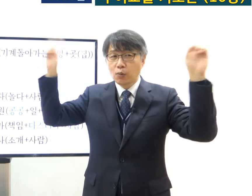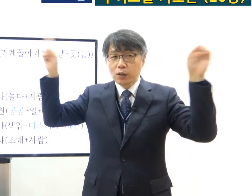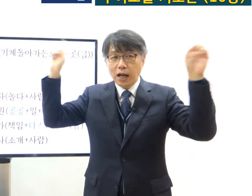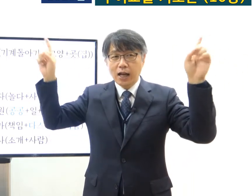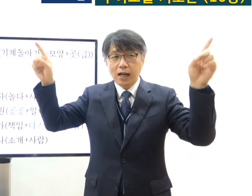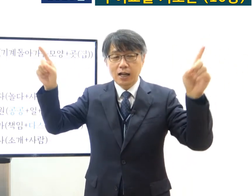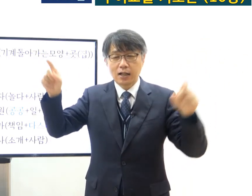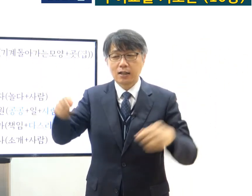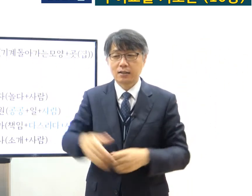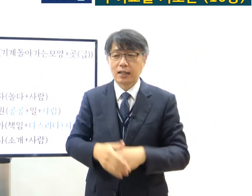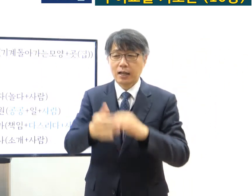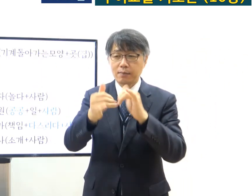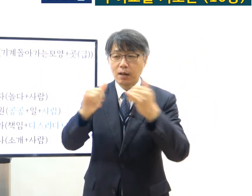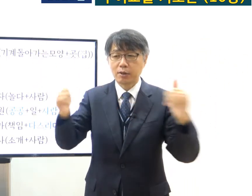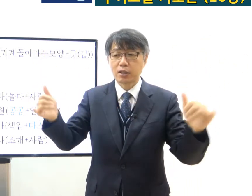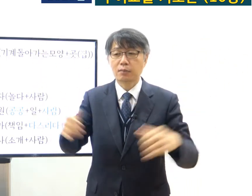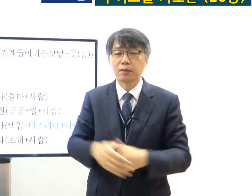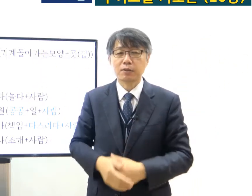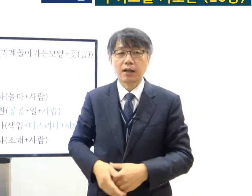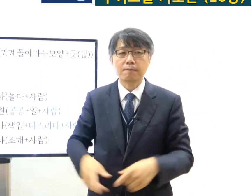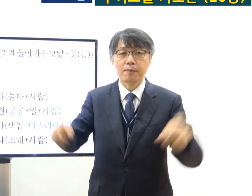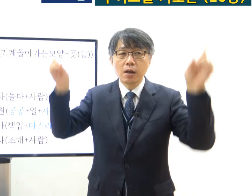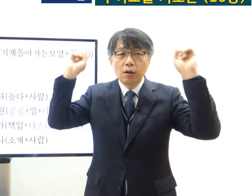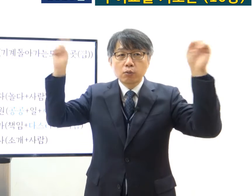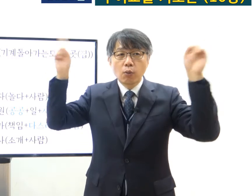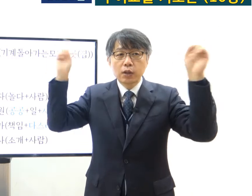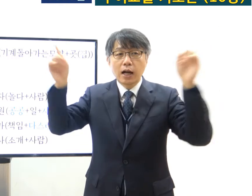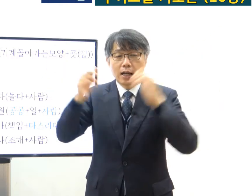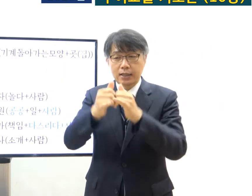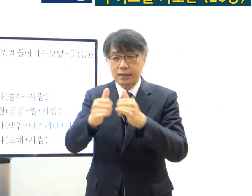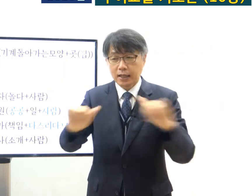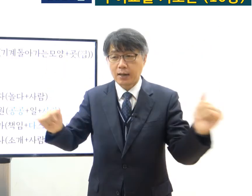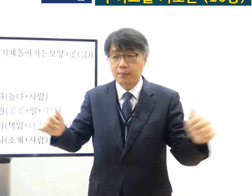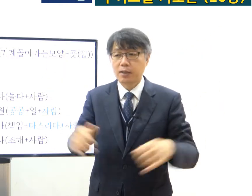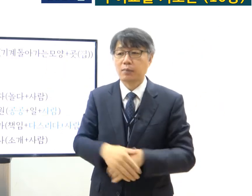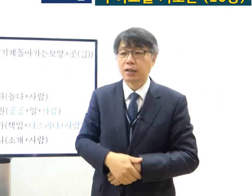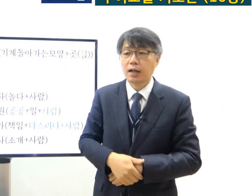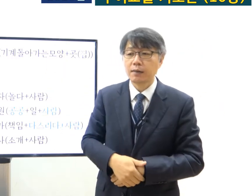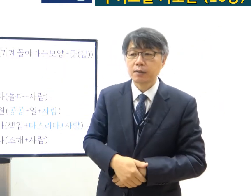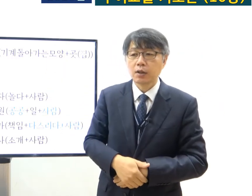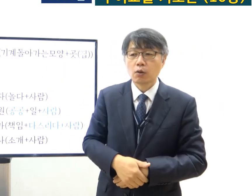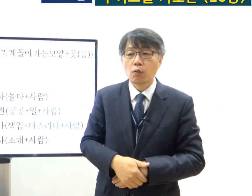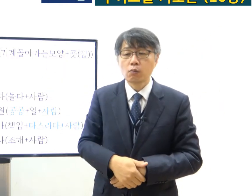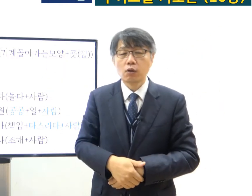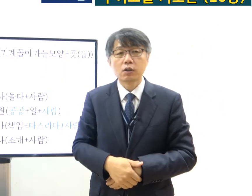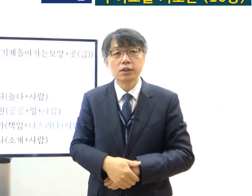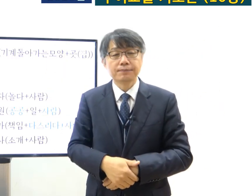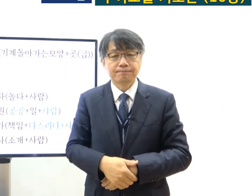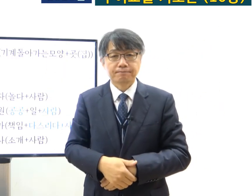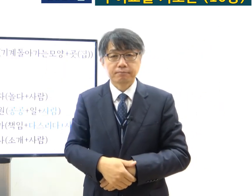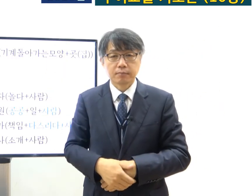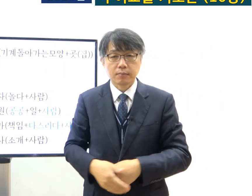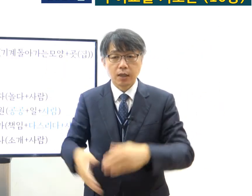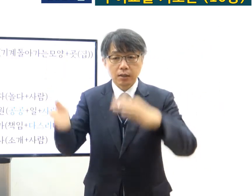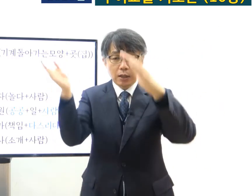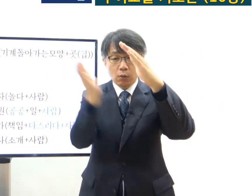놀다 사람 하면 실업자입니다. 놀다 사람 실업자. 공무원은 자,